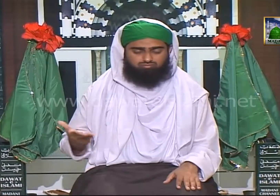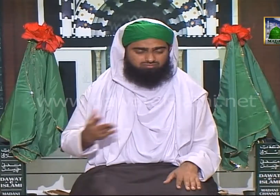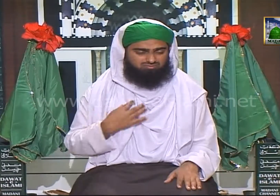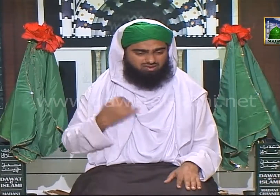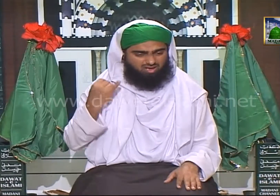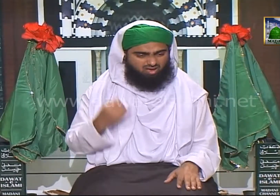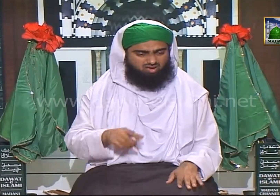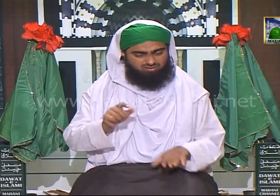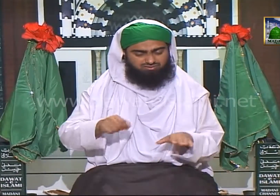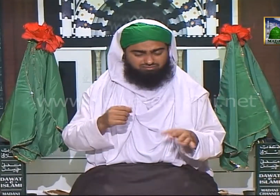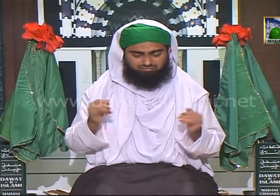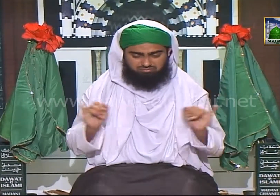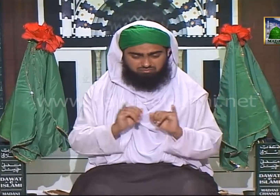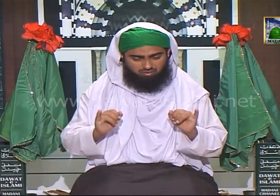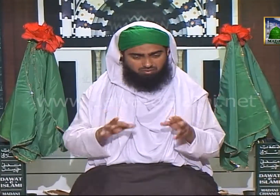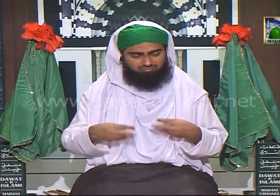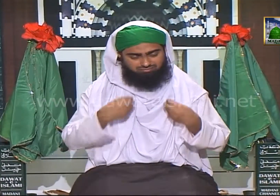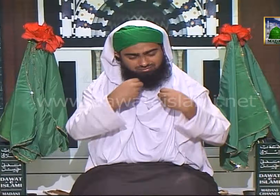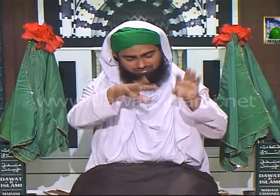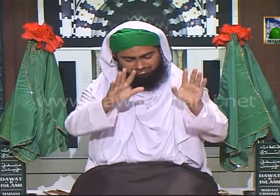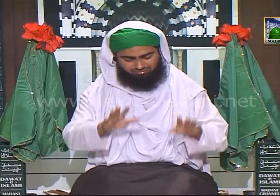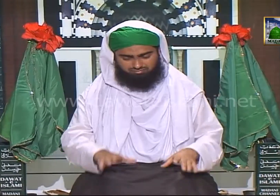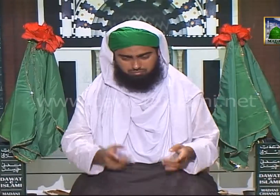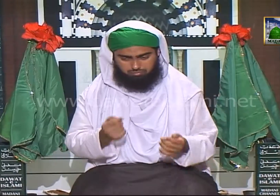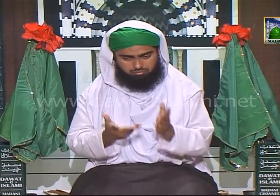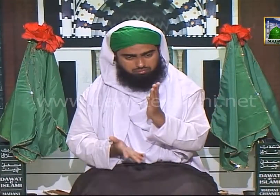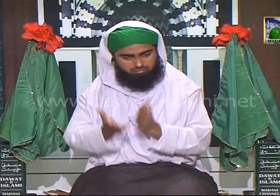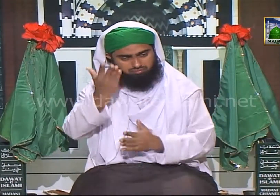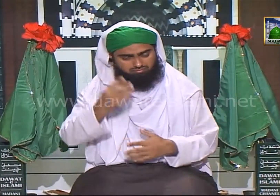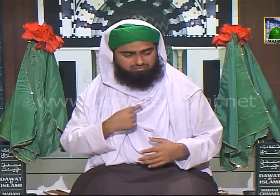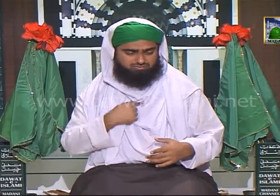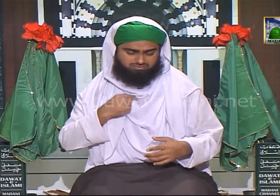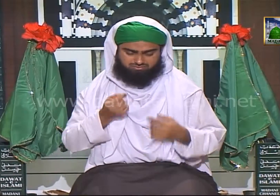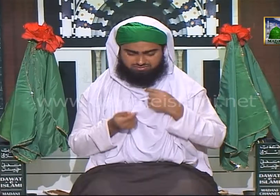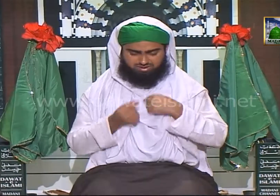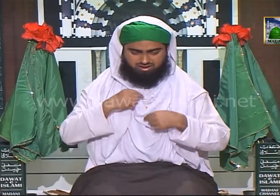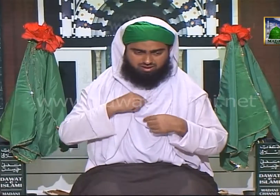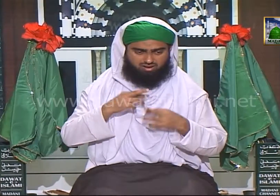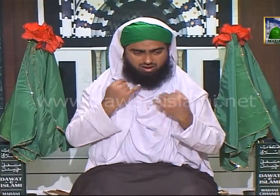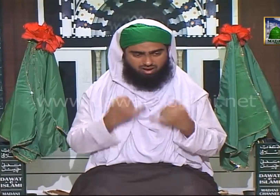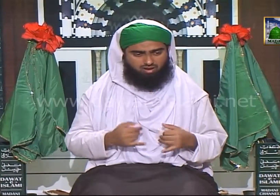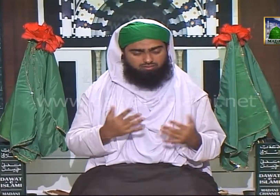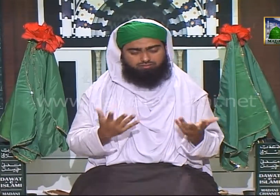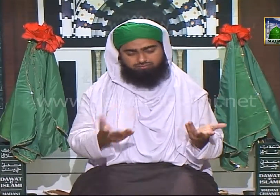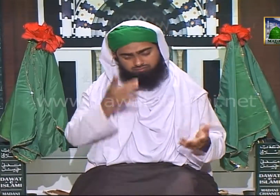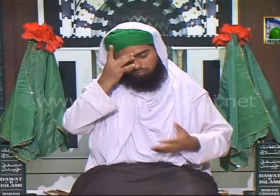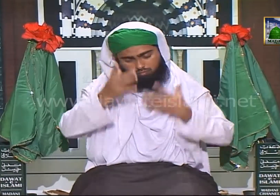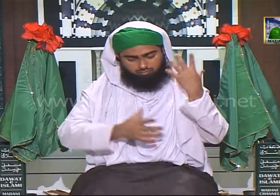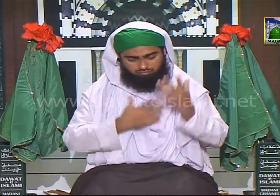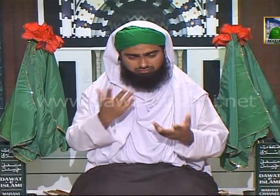بٹن تو یہ حرج نہیں ہے، اور پہننے والا بیچارہ آپ پر بھروسہ کیے ہوئے وہ 2 بار اتارا تو اس کا بٹن گیا باہر اور سینہ کھلا، بیچارہ